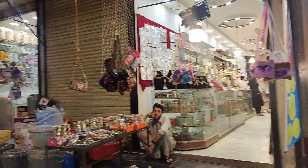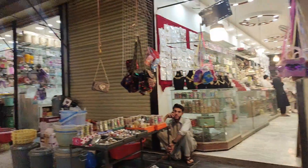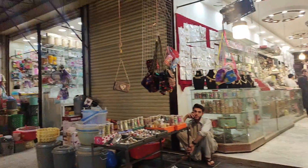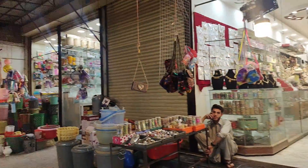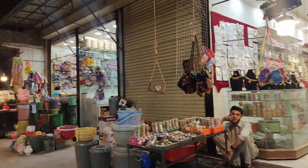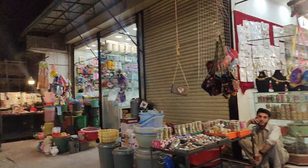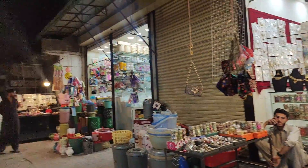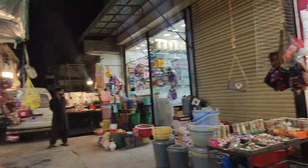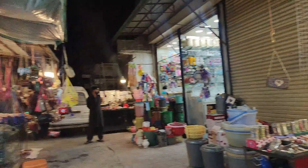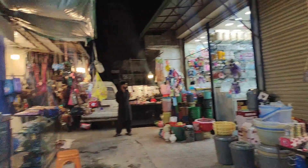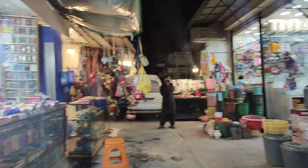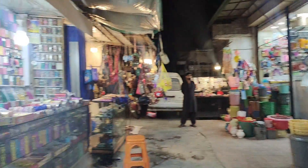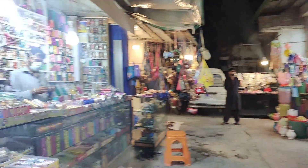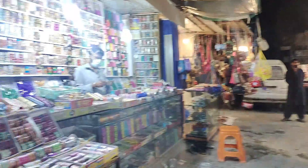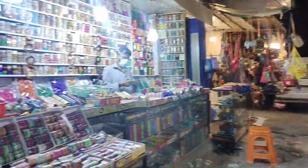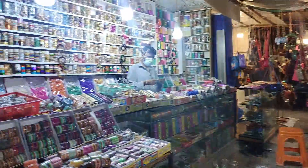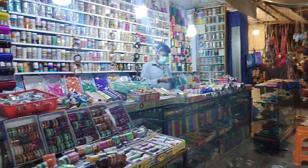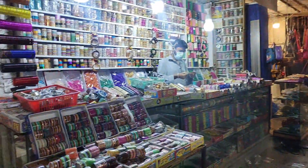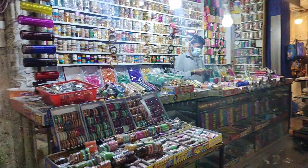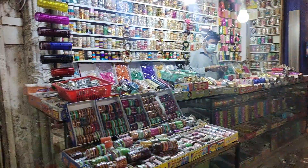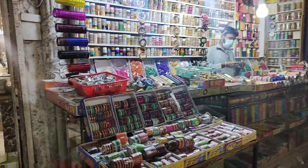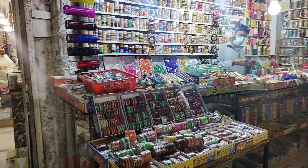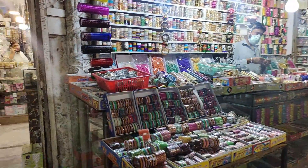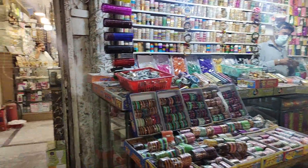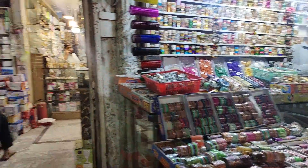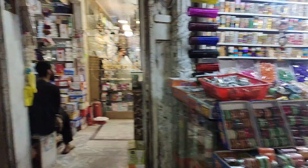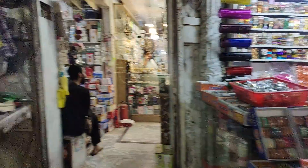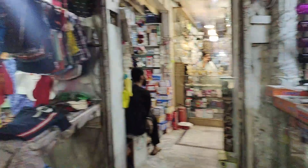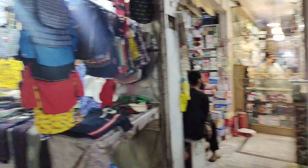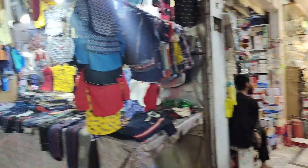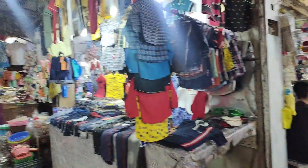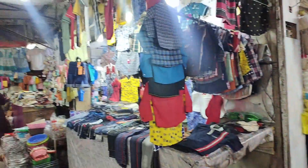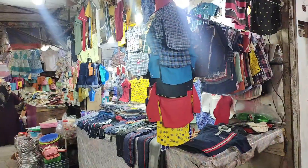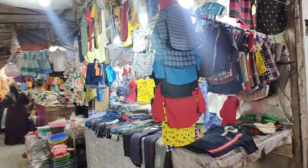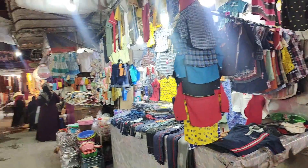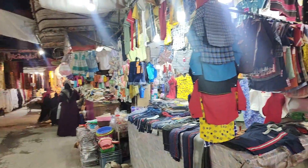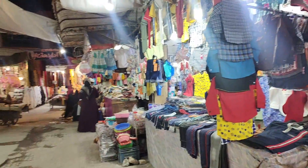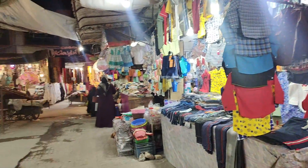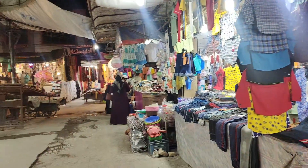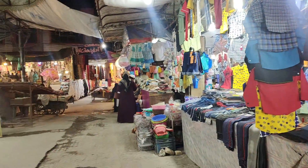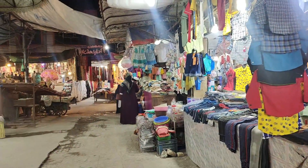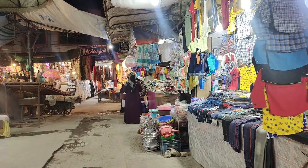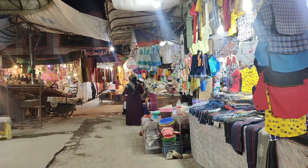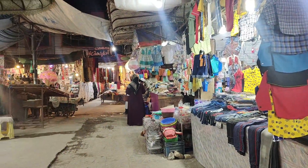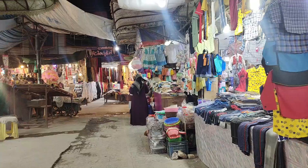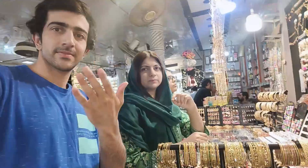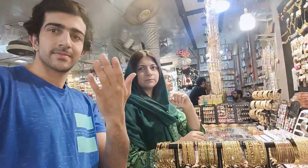अच्छा ये है टेंच बाज़ार, जहाँ पे आपको अच्छी खासी हर चीज़ की वैरायटी मिलेगी, और सस्ता तरीन बाज़ार है, और ये एशिया का